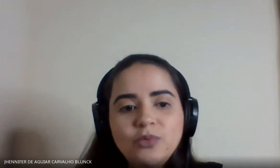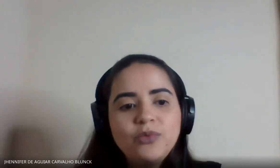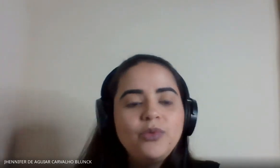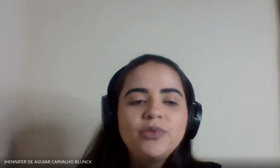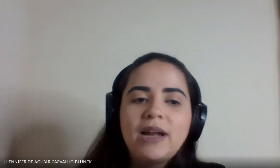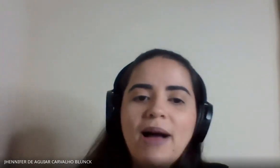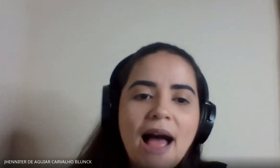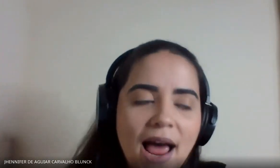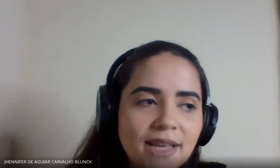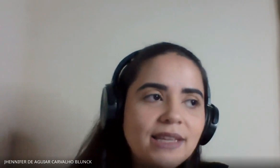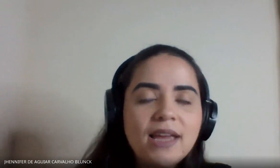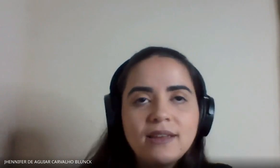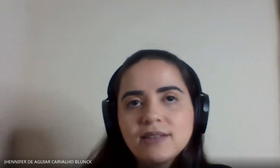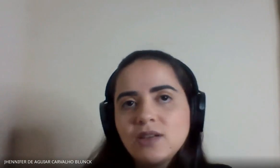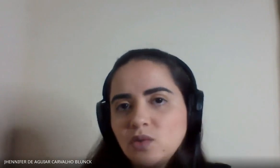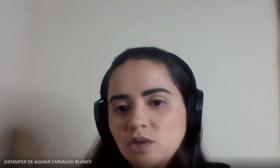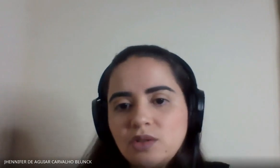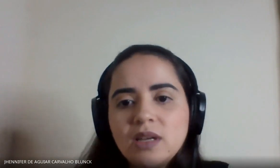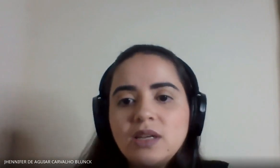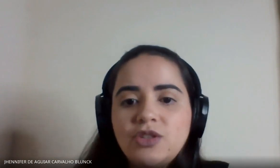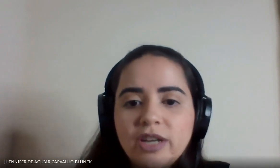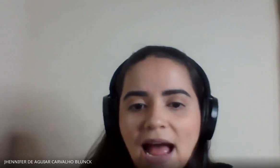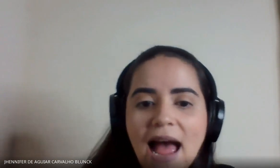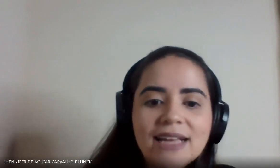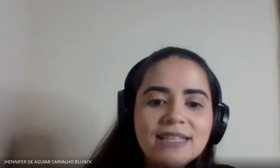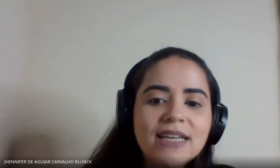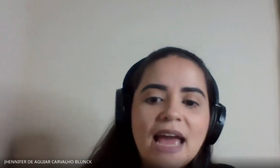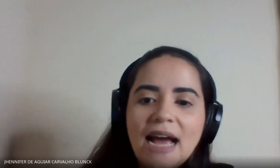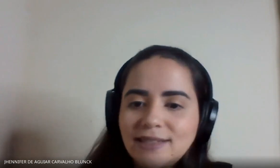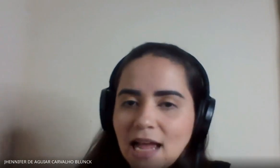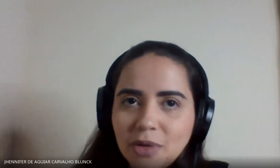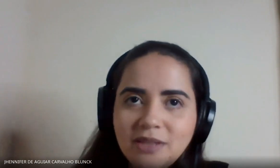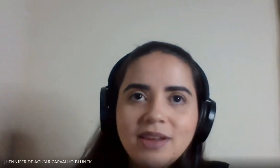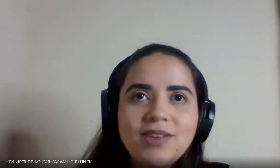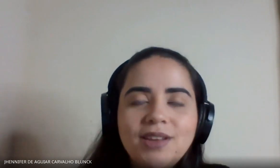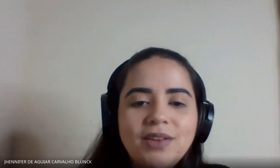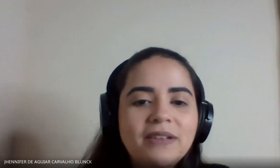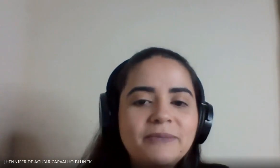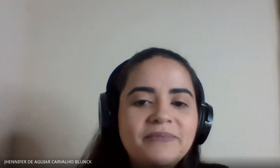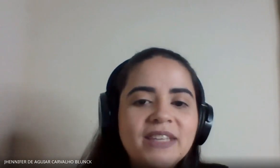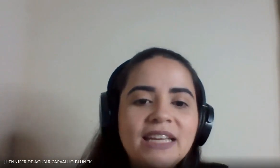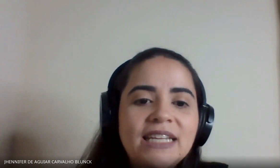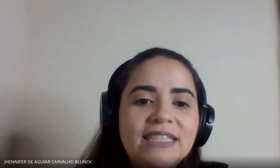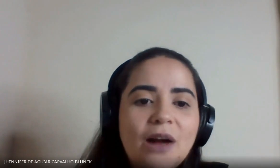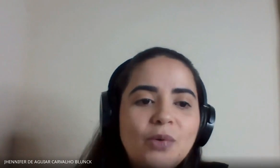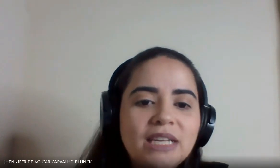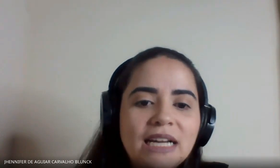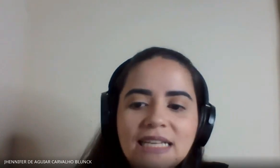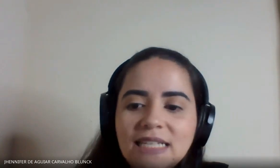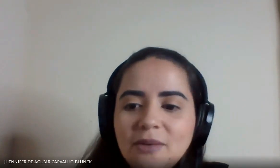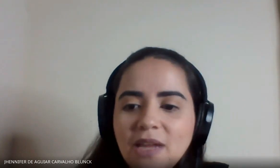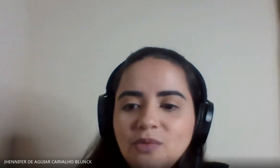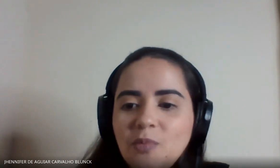Todo mundo trabalha, tem as questões de casa, quem é casado aí tem que dar conta